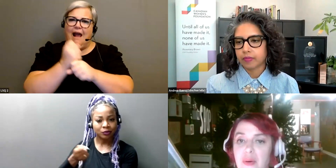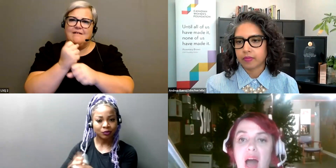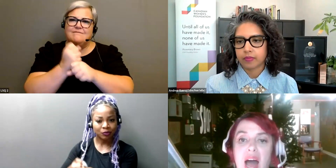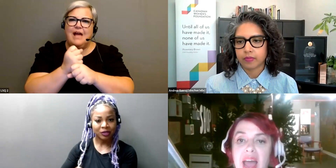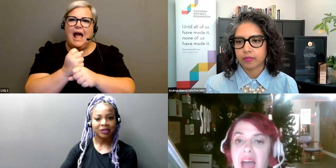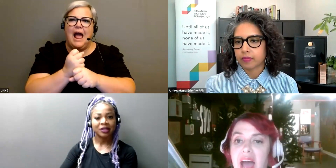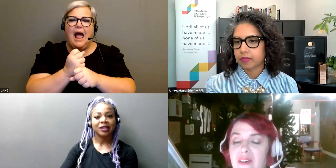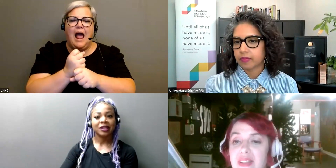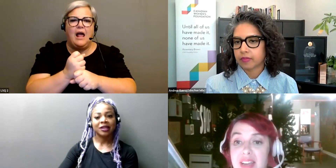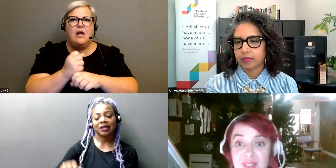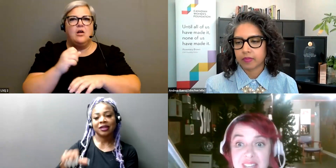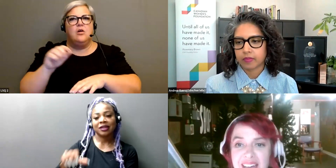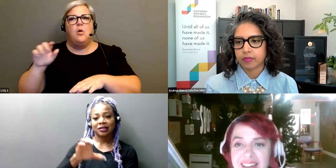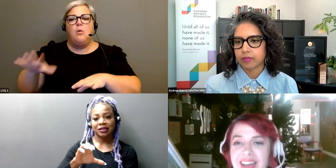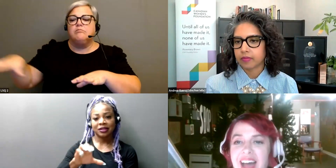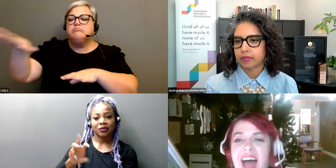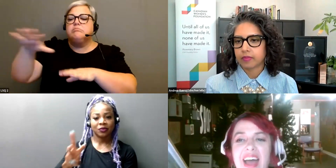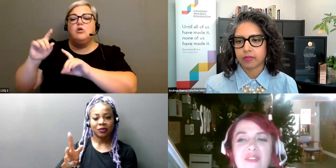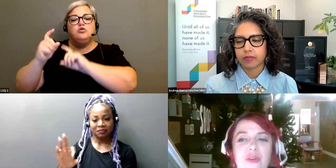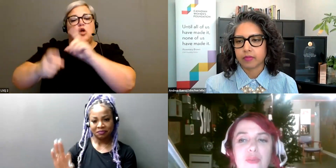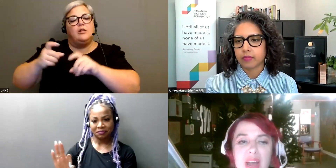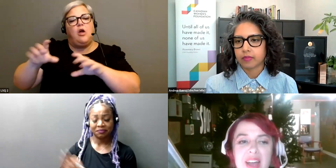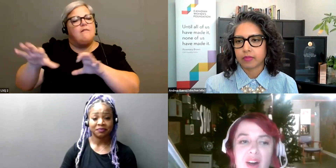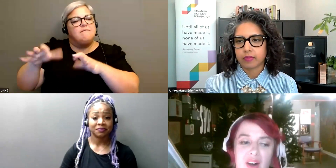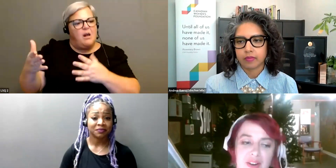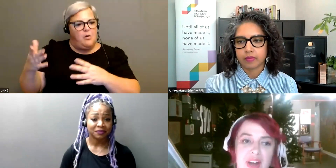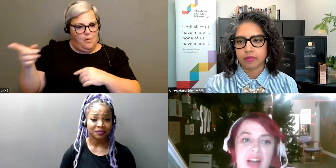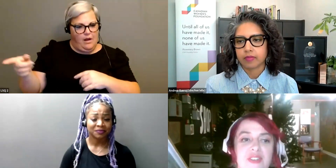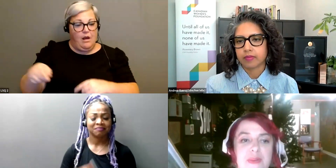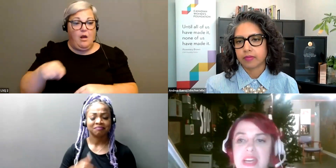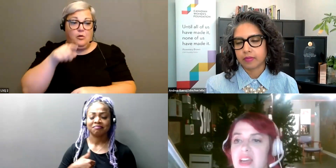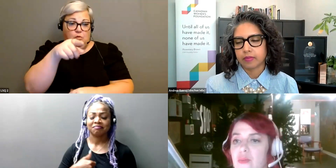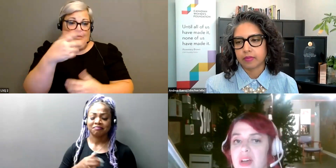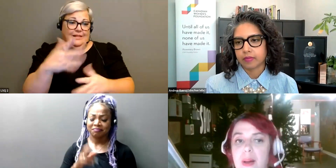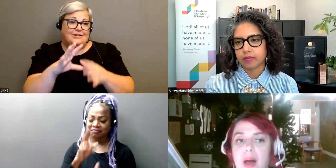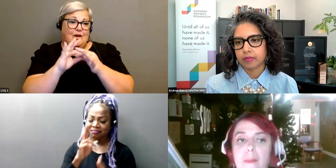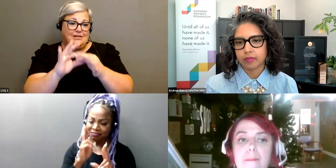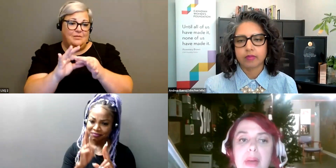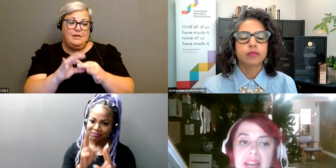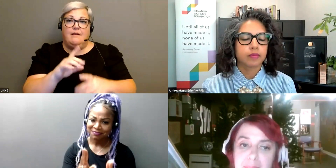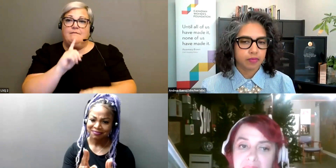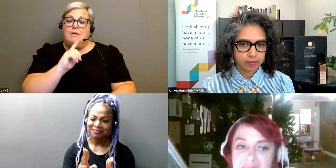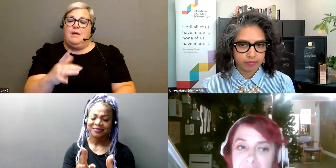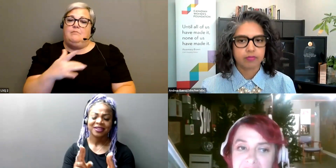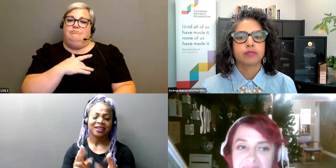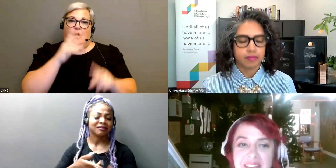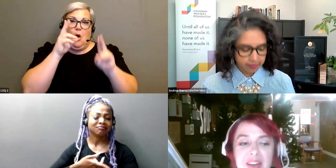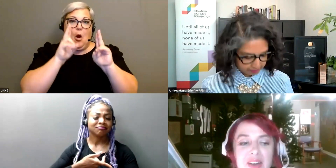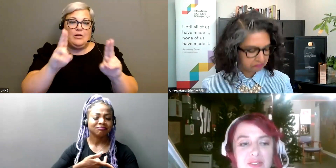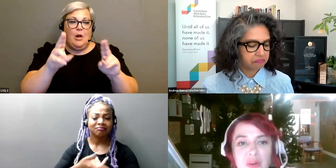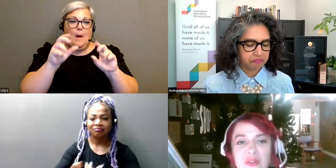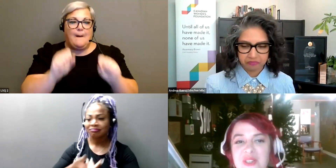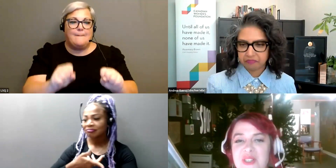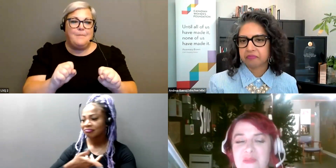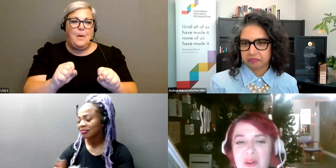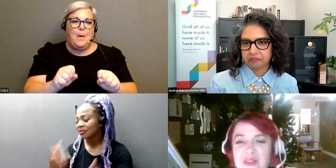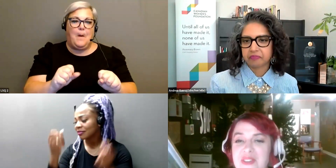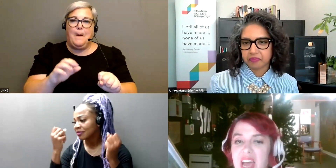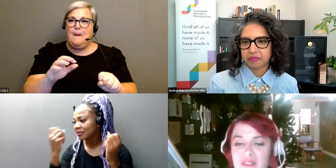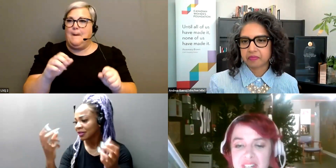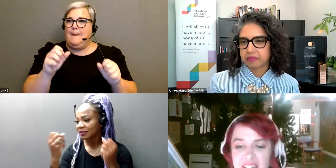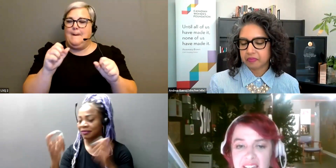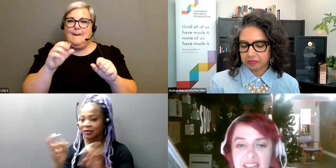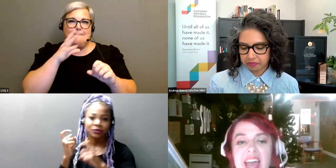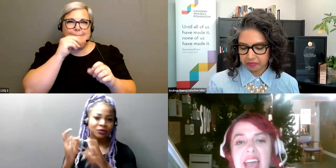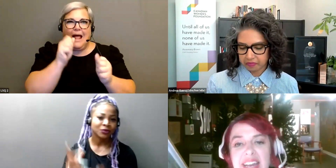font les donateurs. Comme vous l'avez dit, c'est un honneur de pouvoir parler avec de